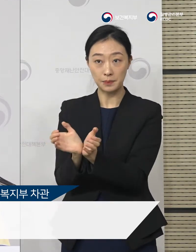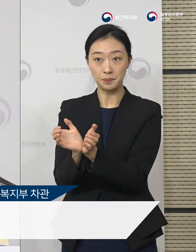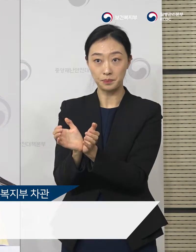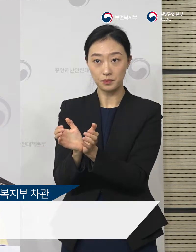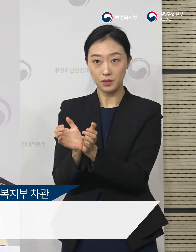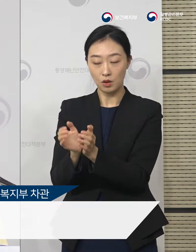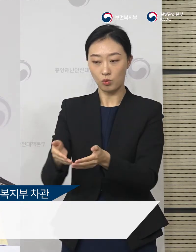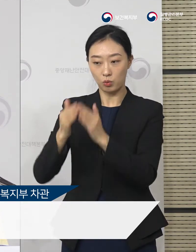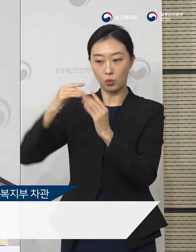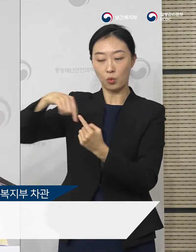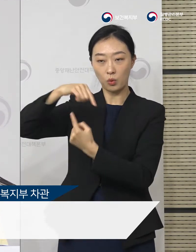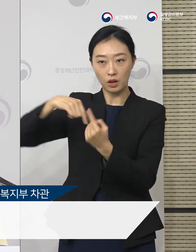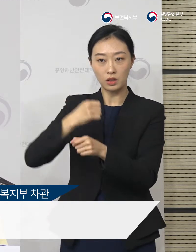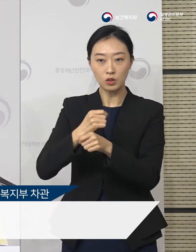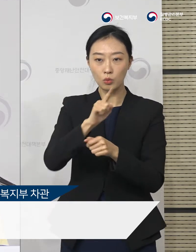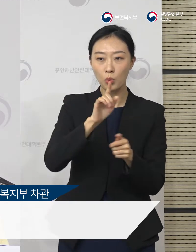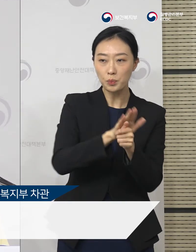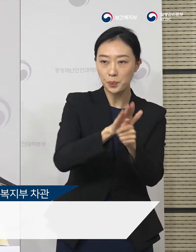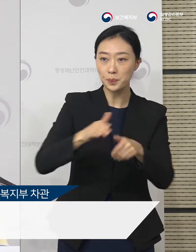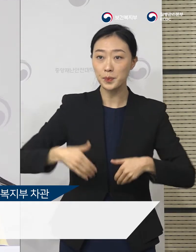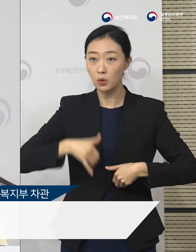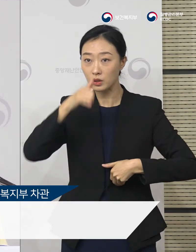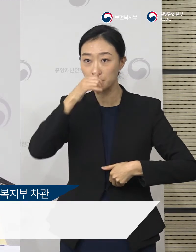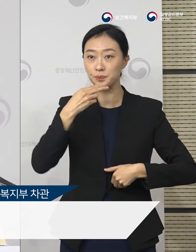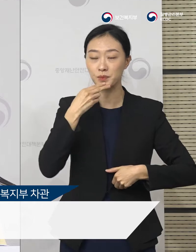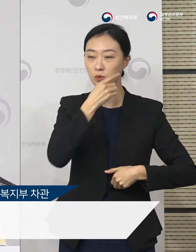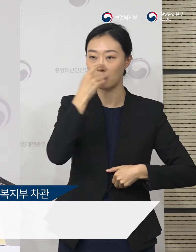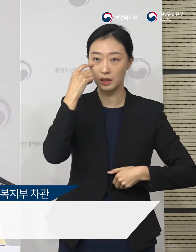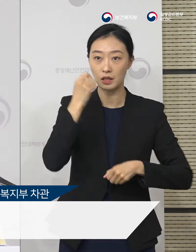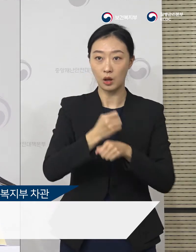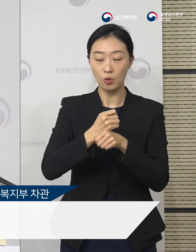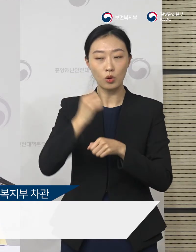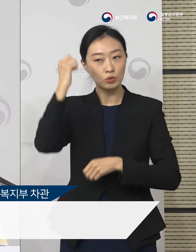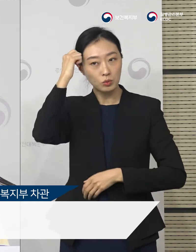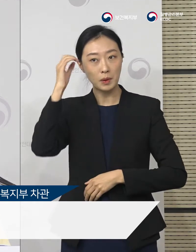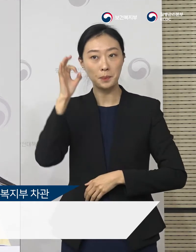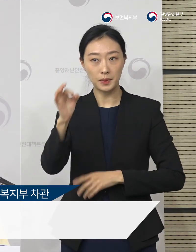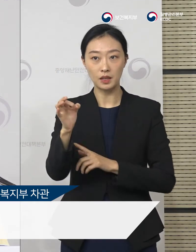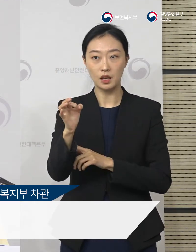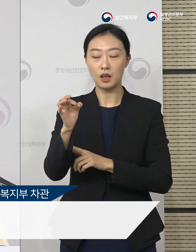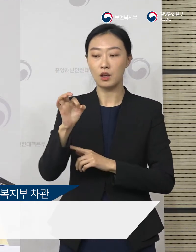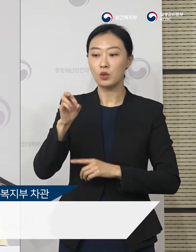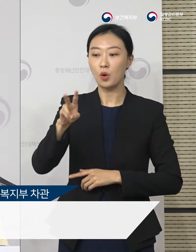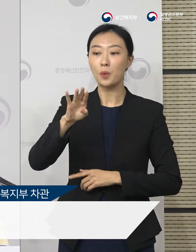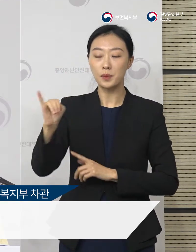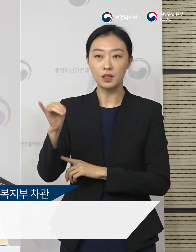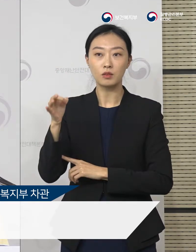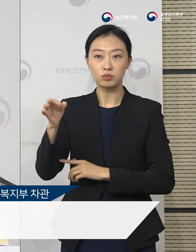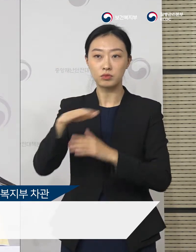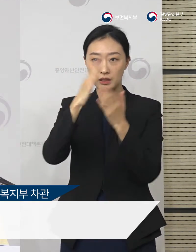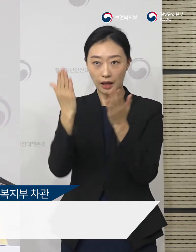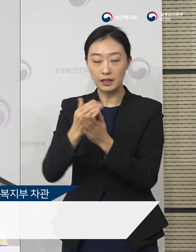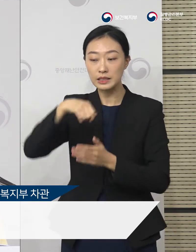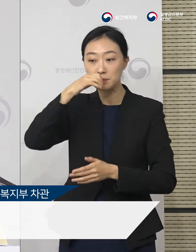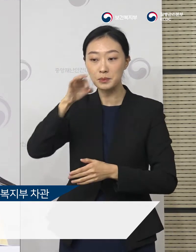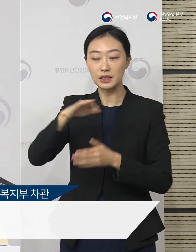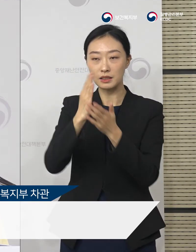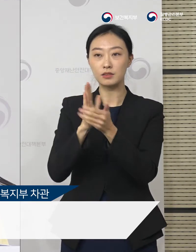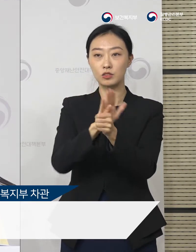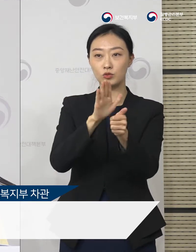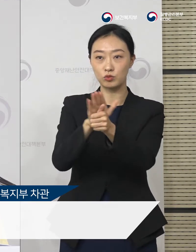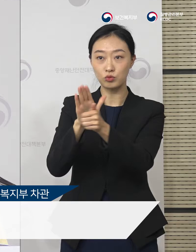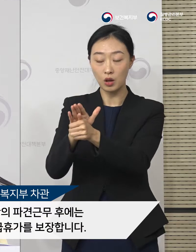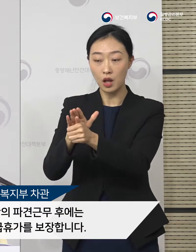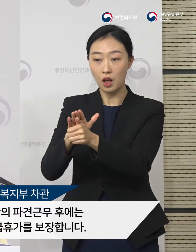환경을 지원하고 있으며 숙박비, 식비, 여비도 정액 지급하고 이용 가능한 숙소 목록도 함께 제공하고